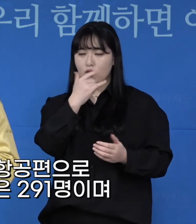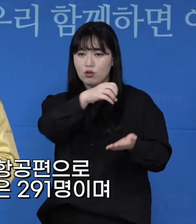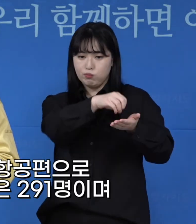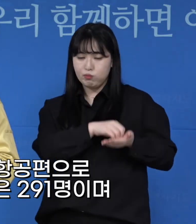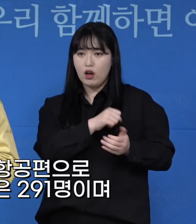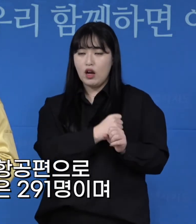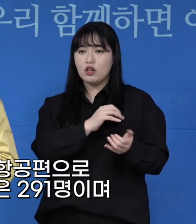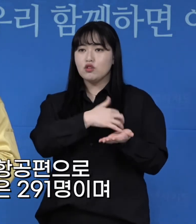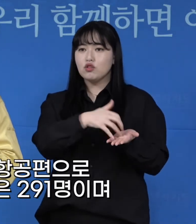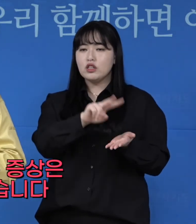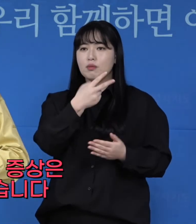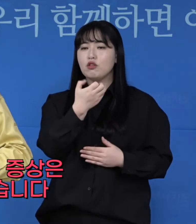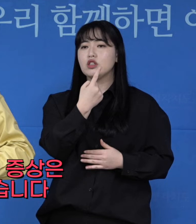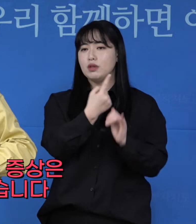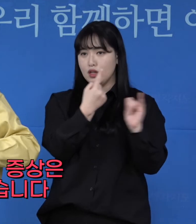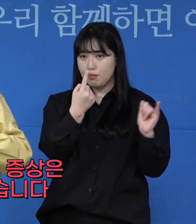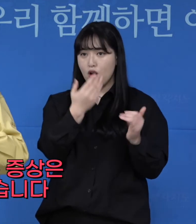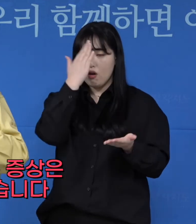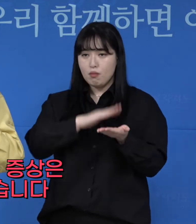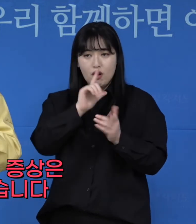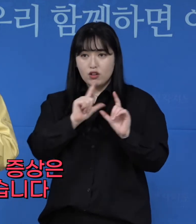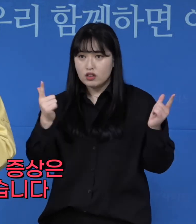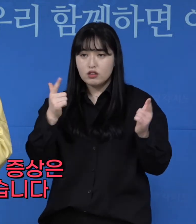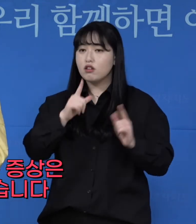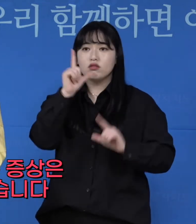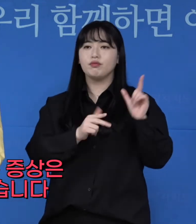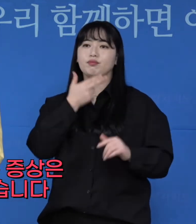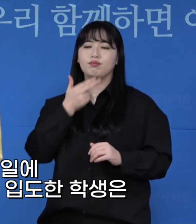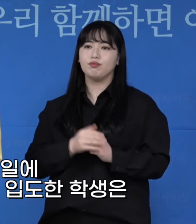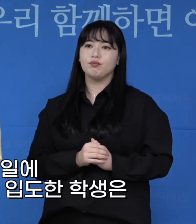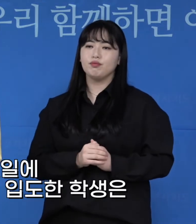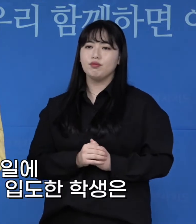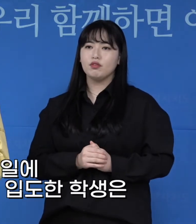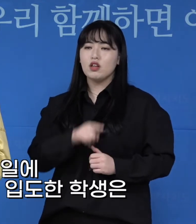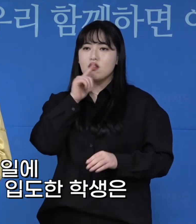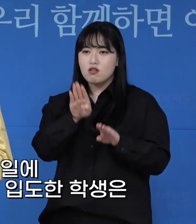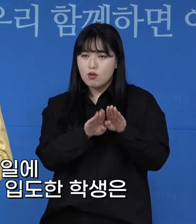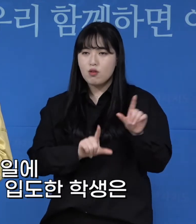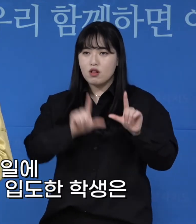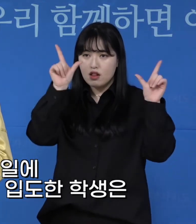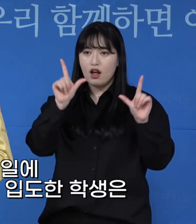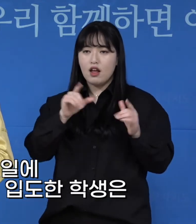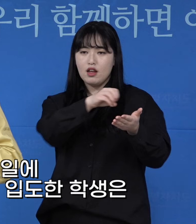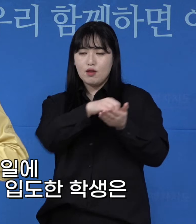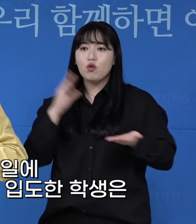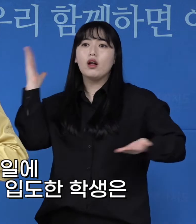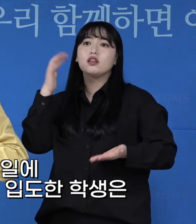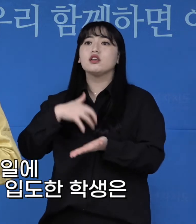승객은 291명이며 발열 등 증상은 없습니다. 일요일에 대구 경북에서 입도한